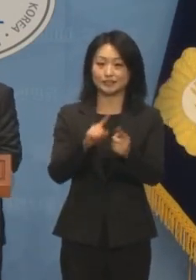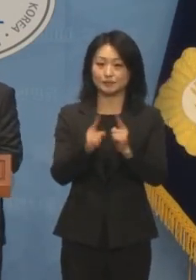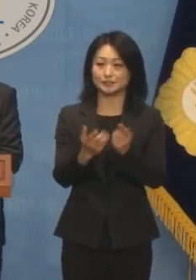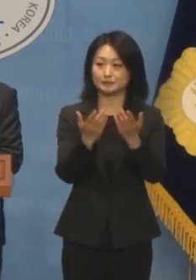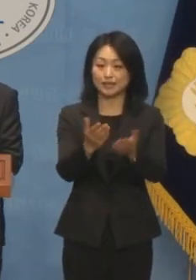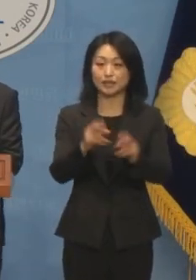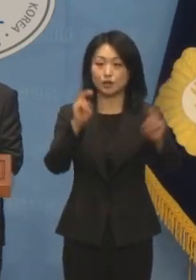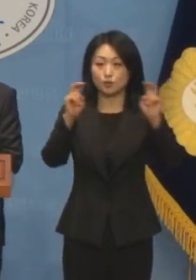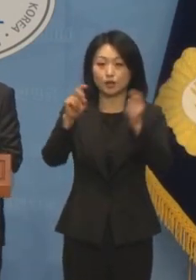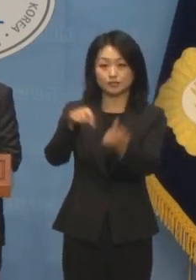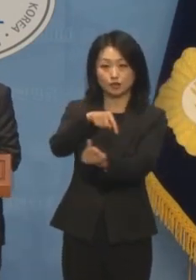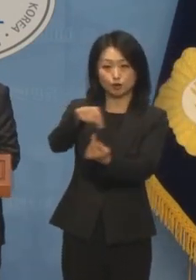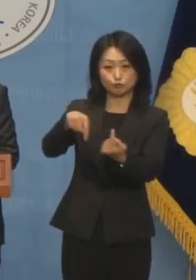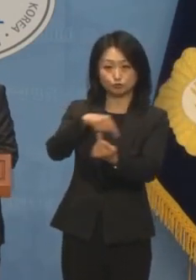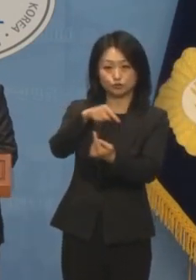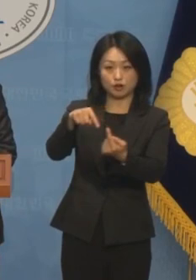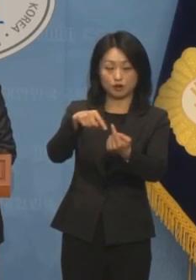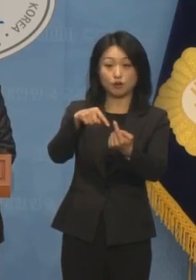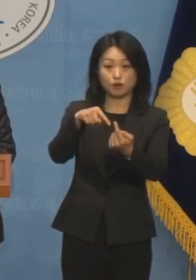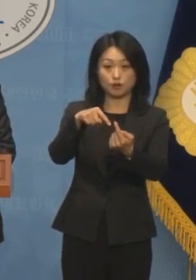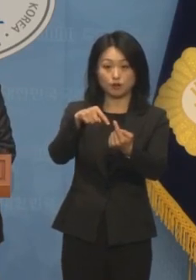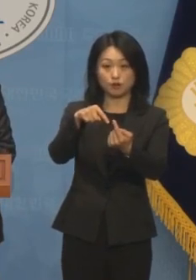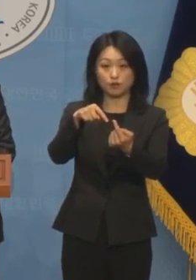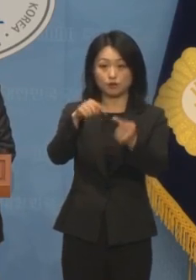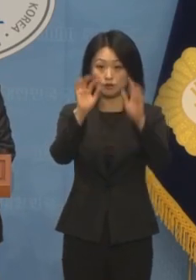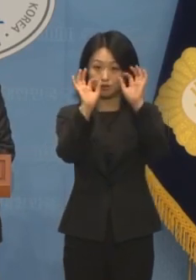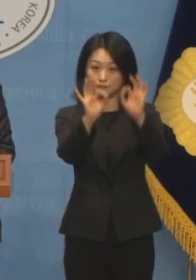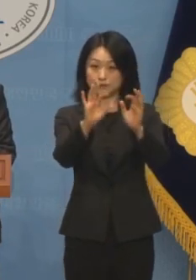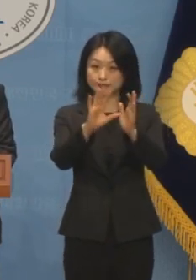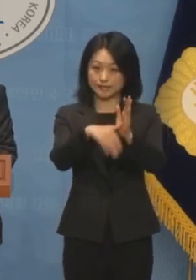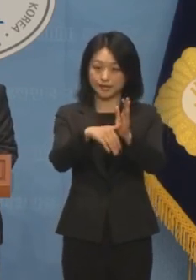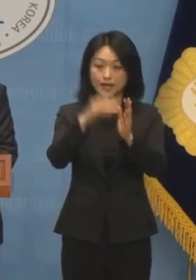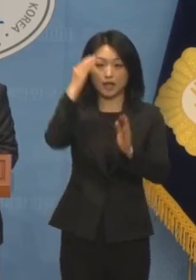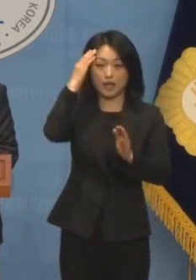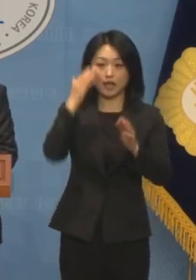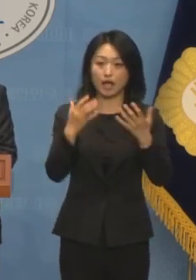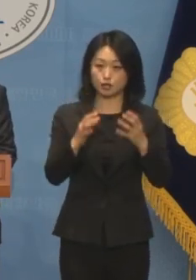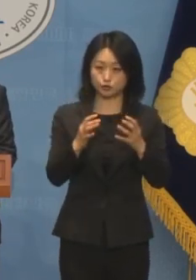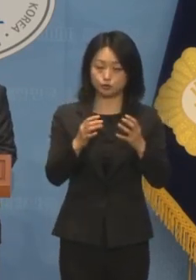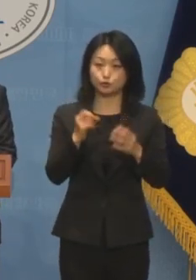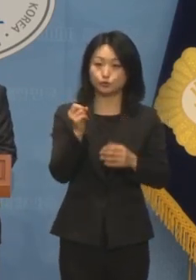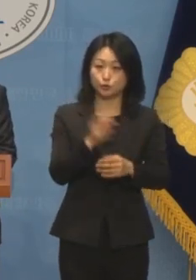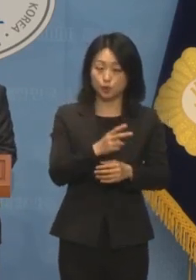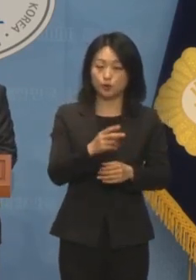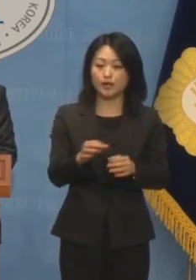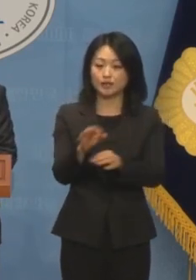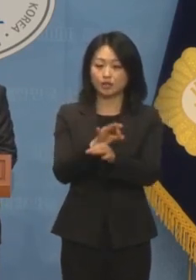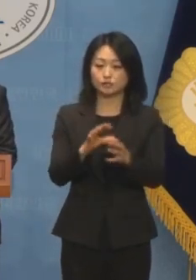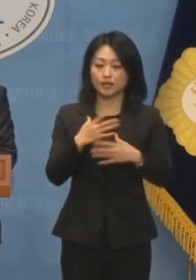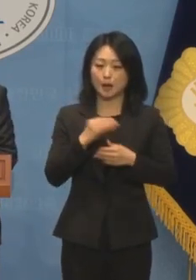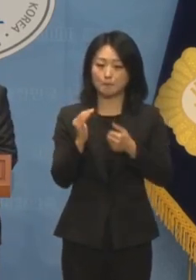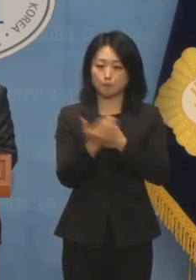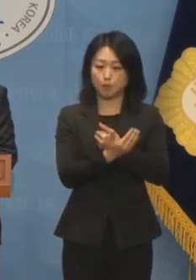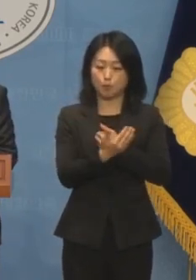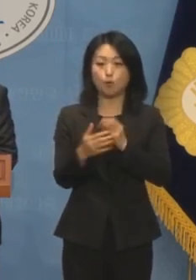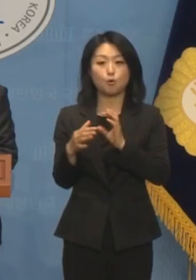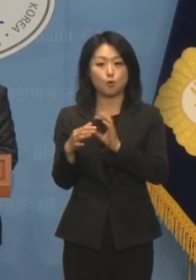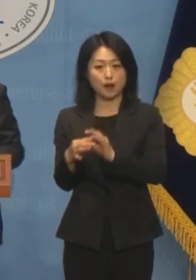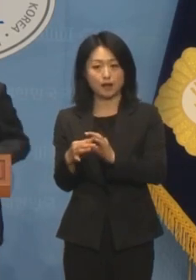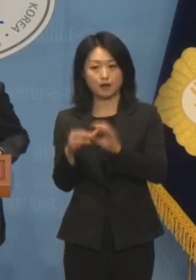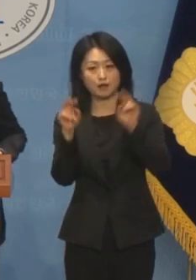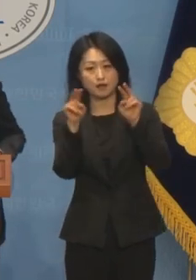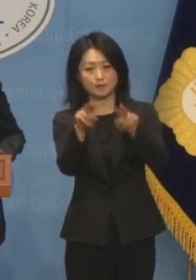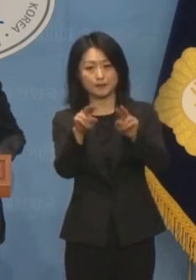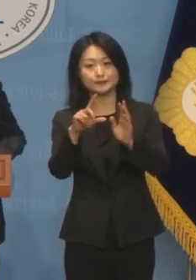기업 경영의 관점에서 바라보는 우리 대한민국과 또 경제 안보적 관점에서